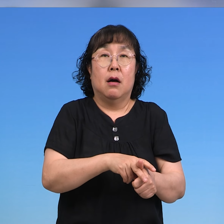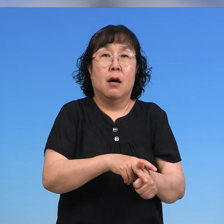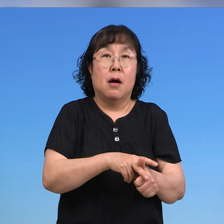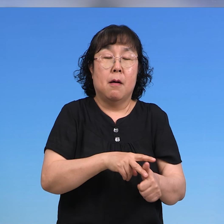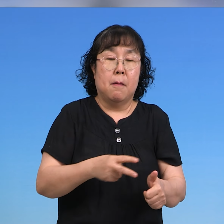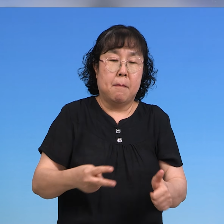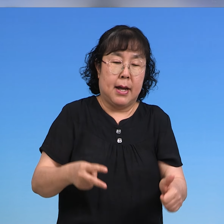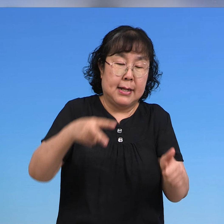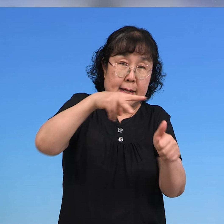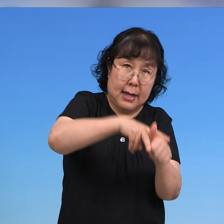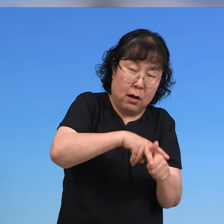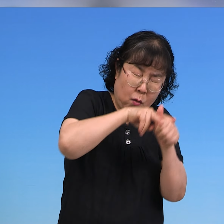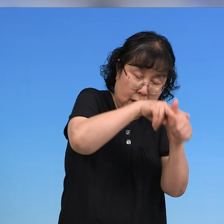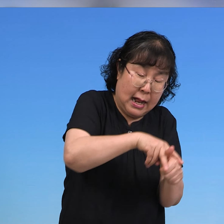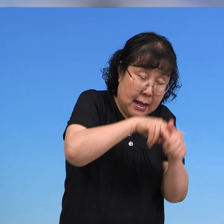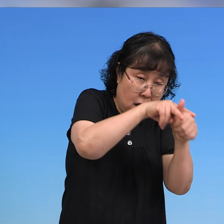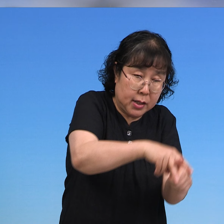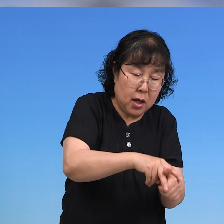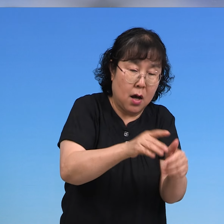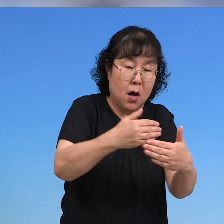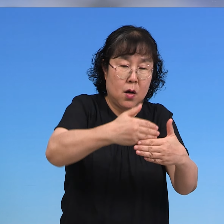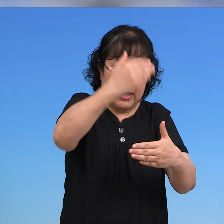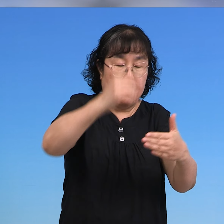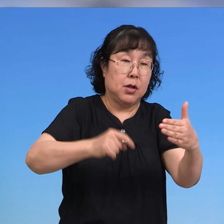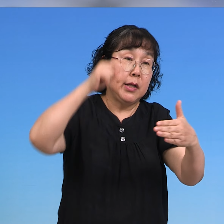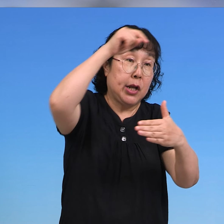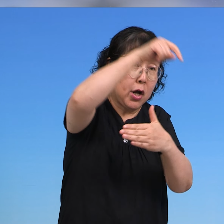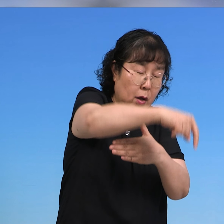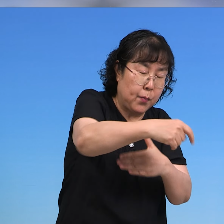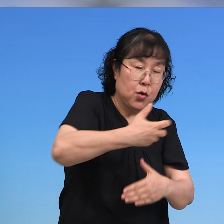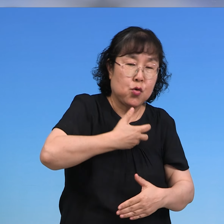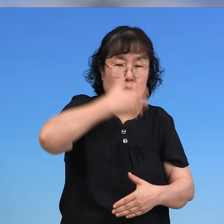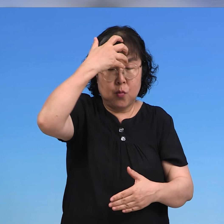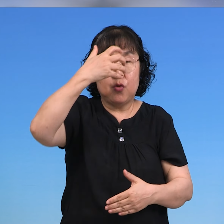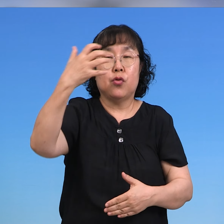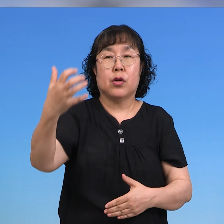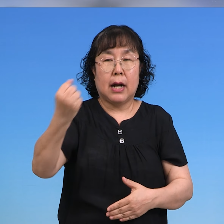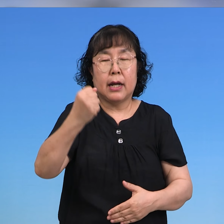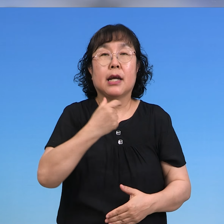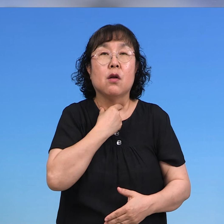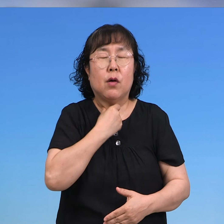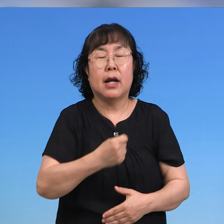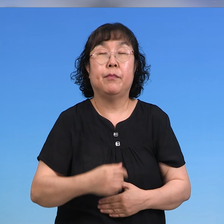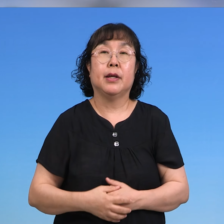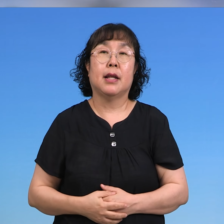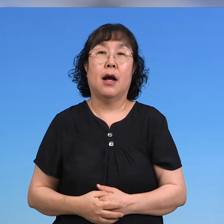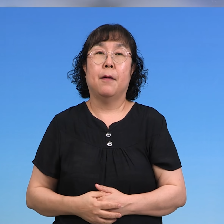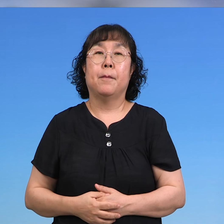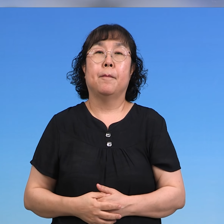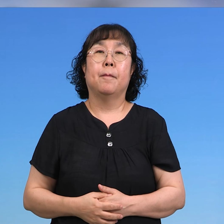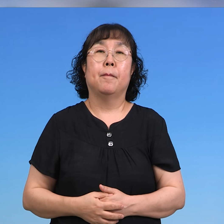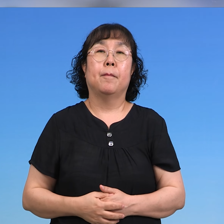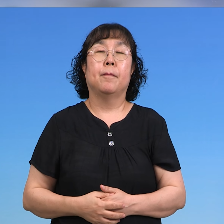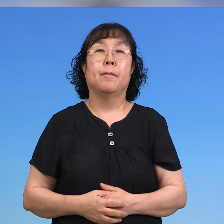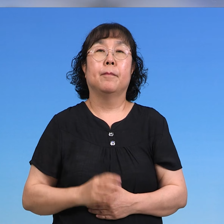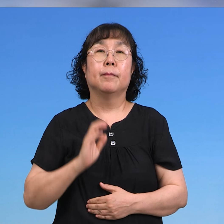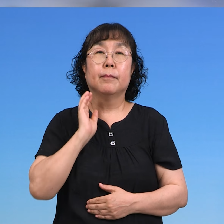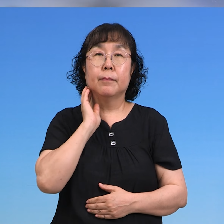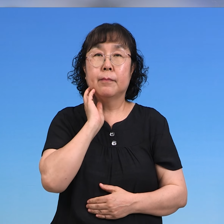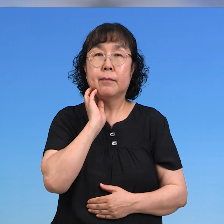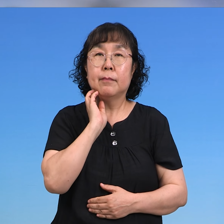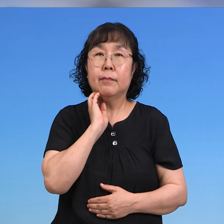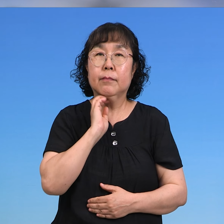바랍니다. 그렇게 하나님께서는 우리에게 새로운 꿈을 목표를 향해 나아가도록